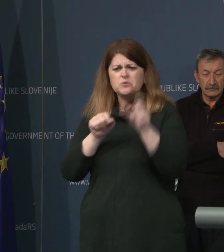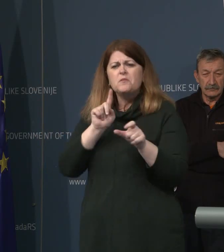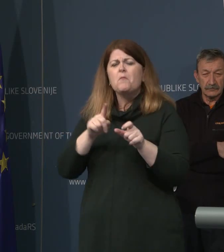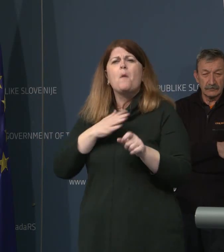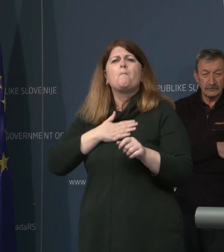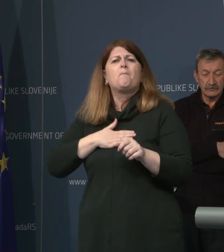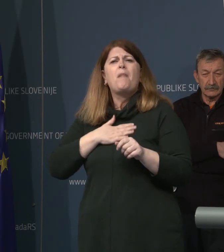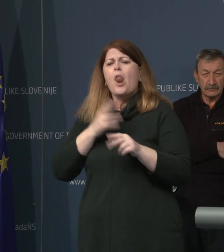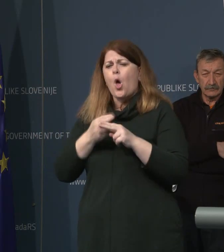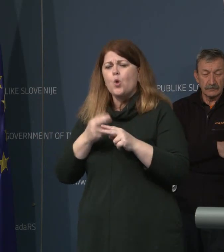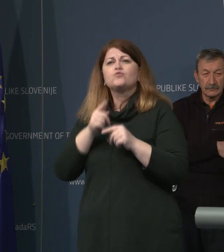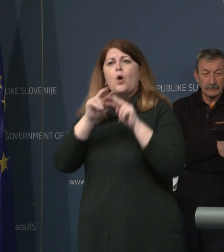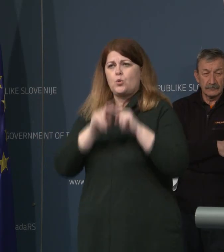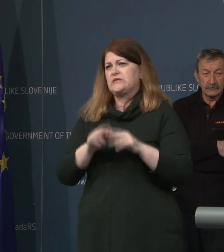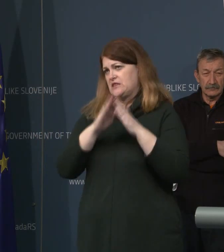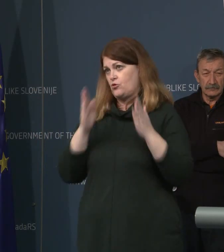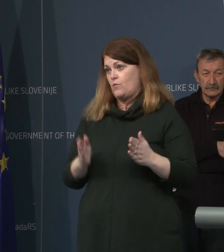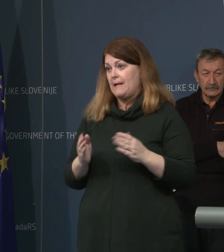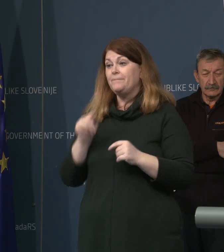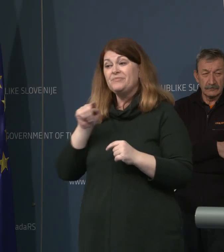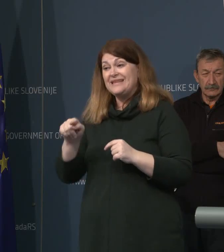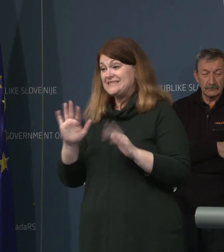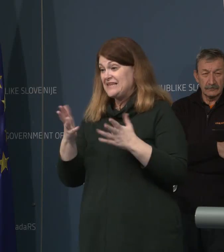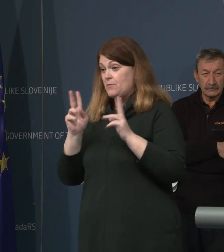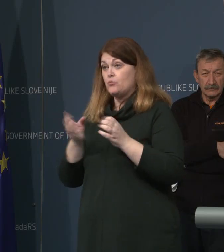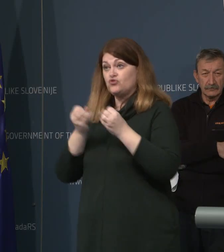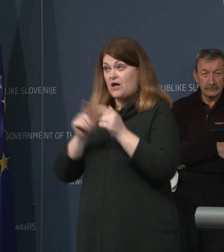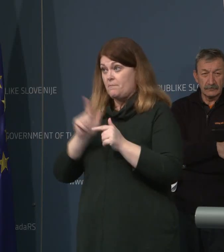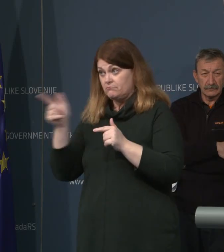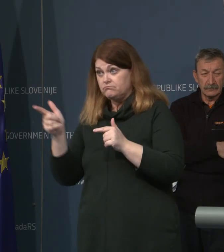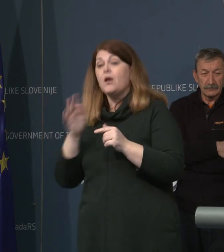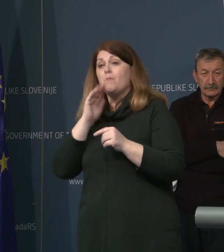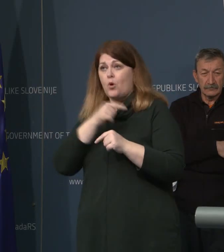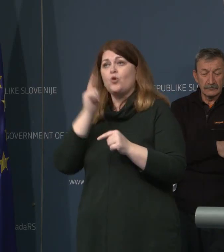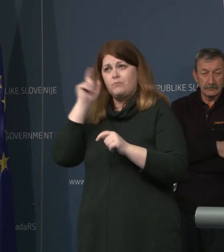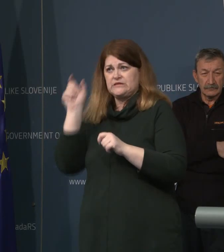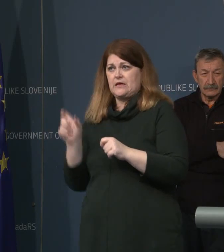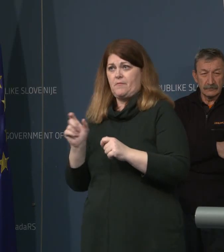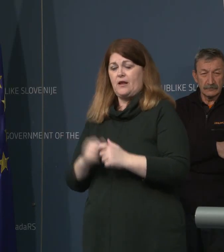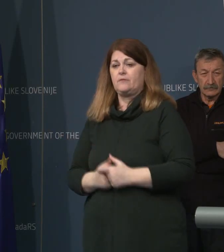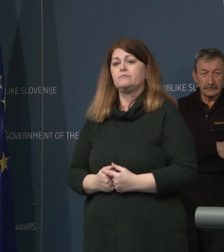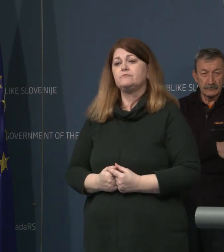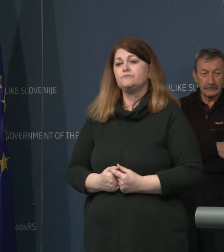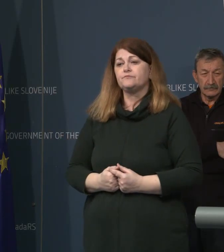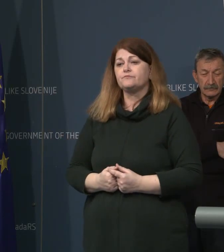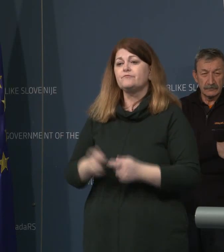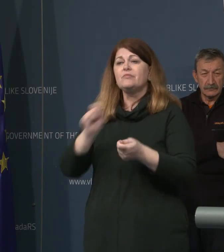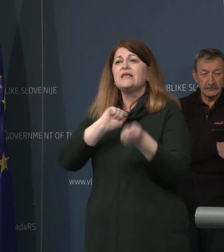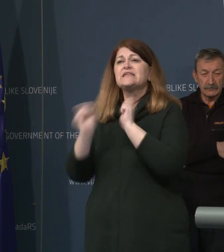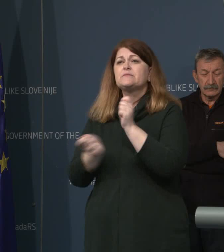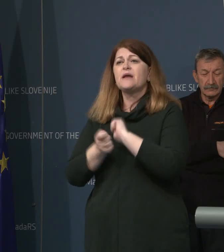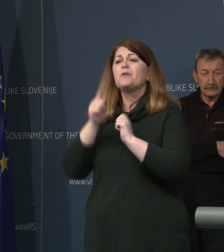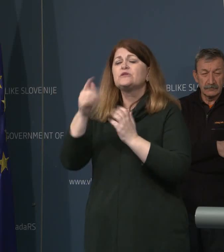okužbami ostanejo v domači oskrbi. Tisti, ki ne bojo imeli možnosti, kam iti, bomo za njih poskrbeli. Skratka, spreminjajo